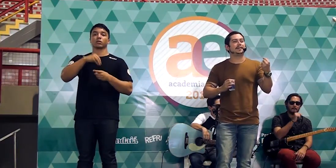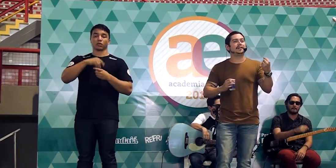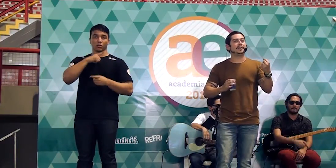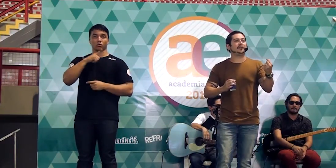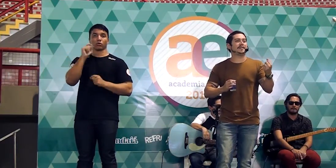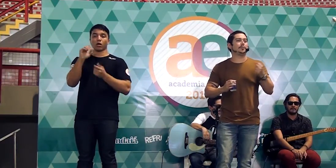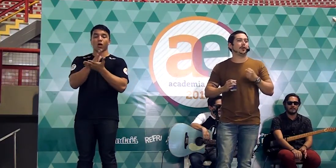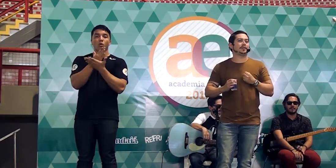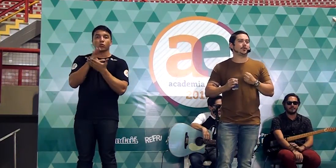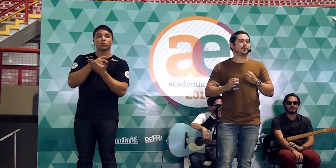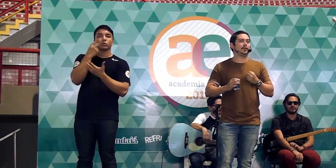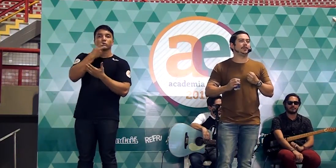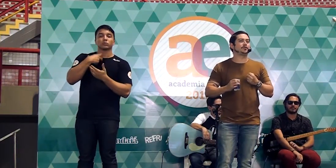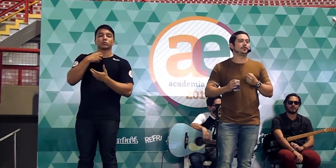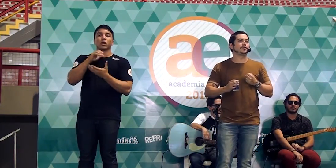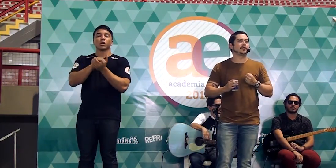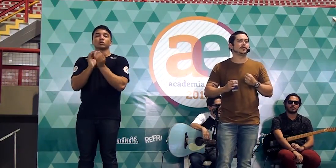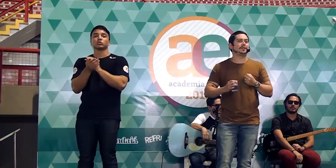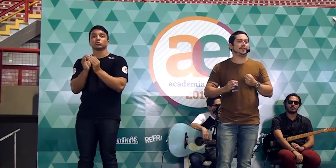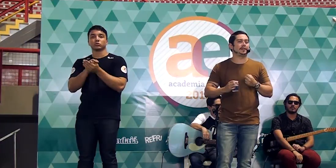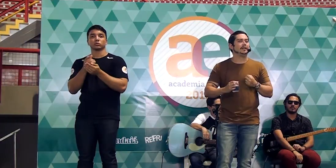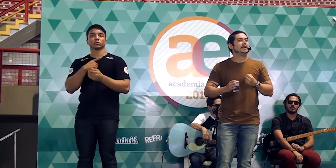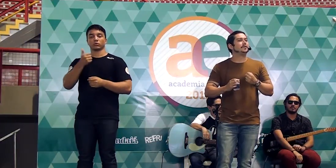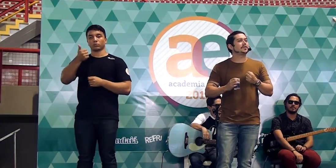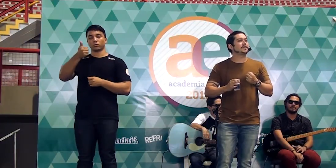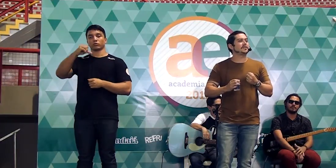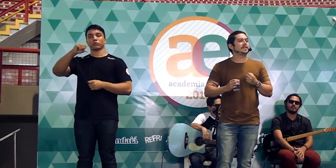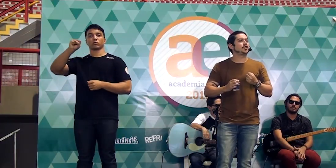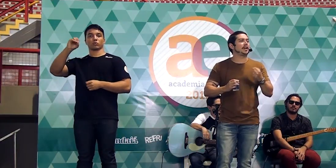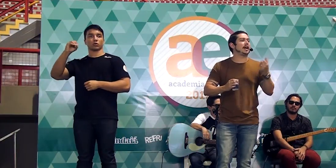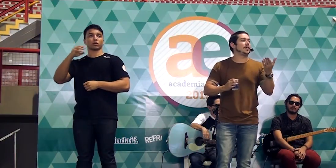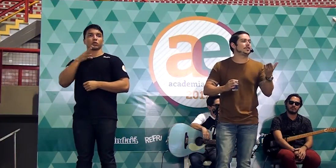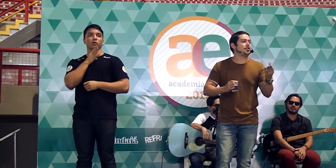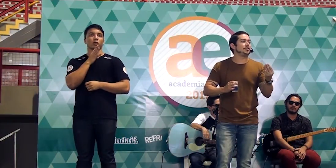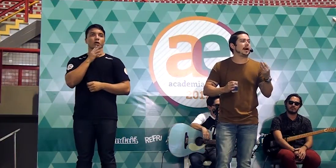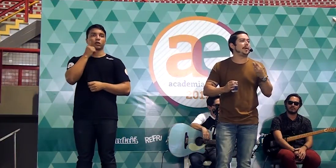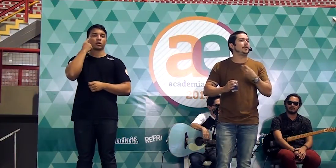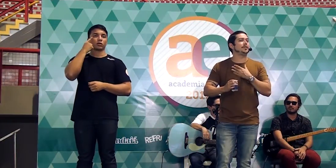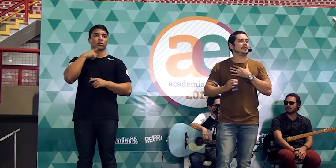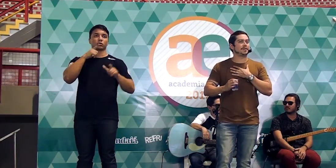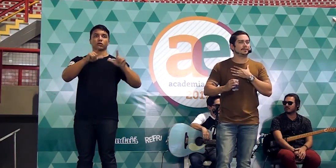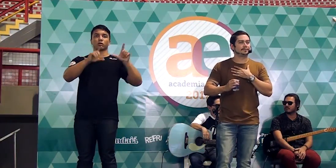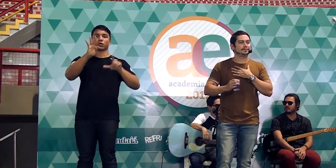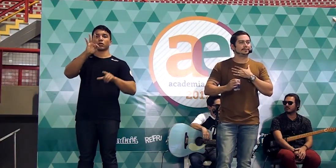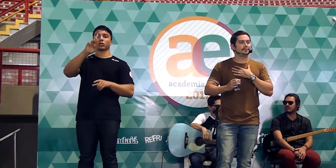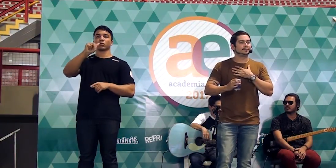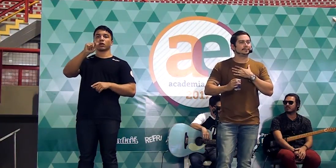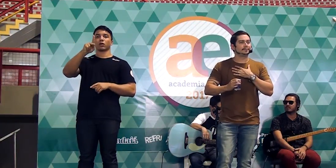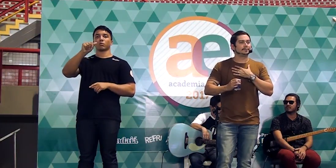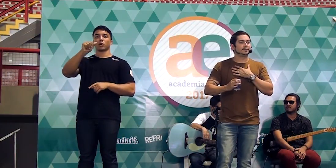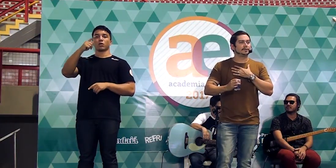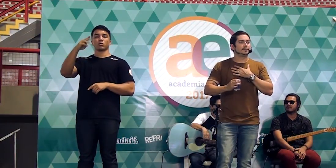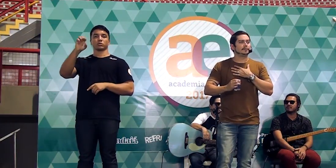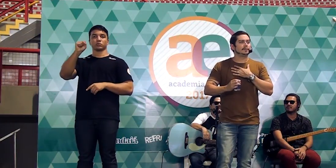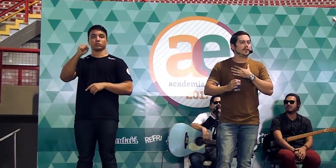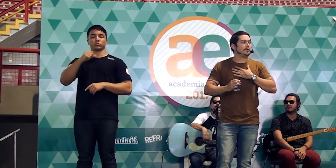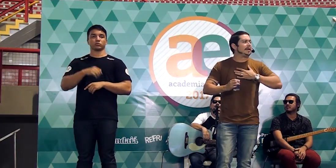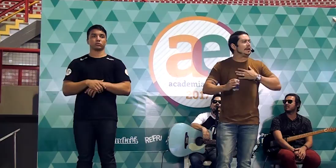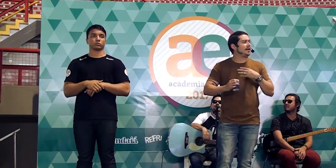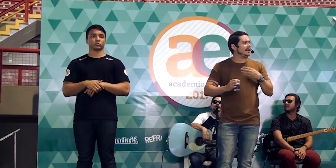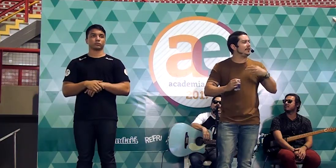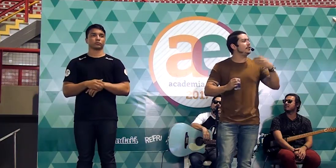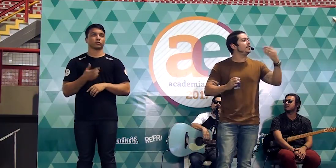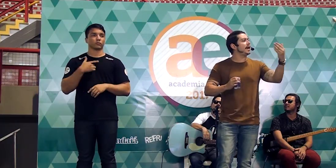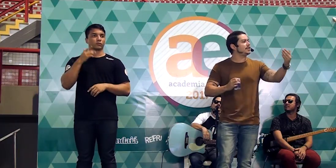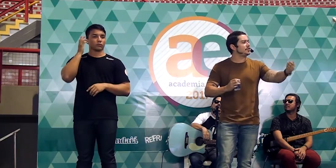artistas que faziam protestos políticos nos anos 80. Não sei se vocês chegaram a assistir Trapalhões. Se eu não me